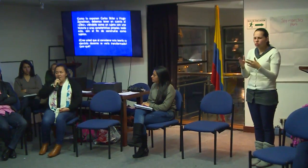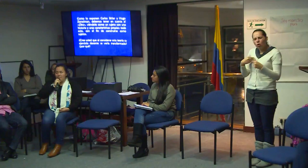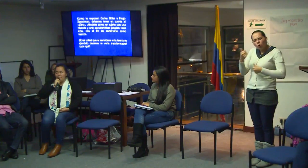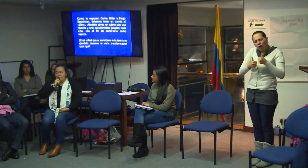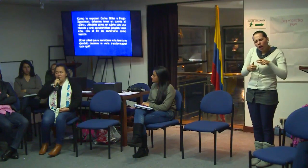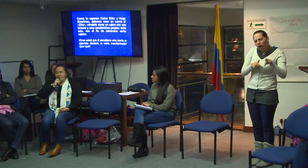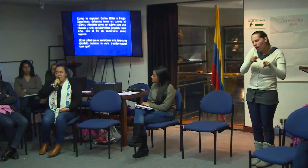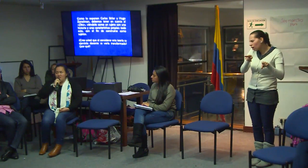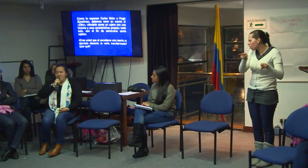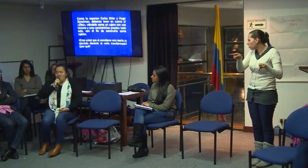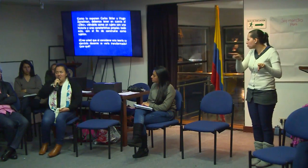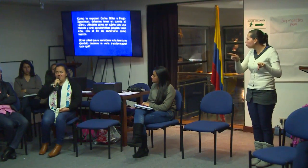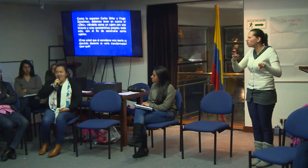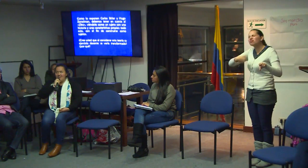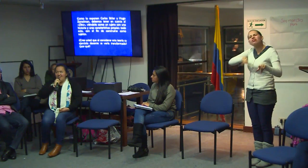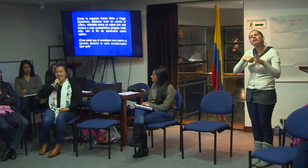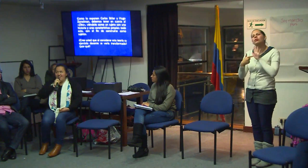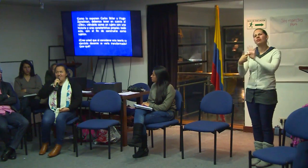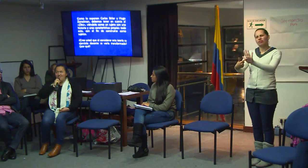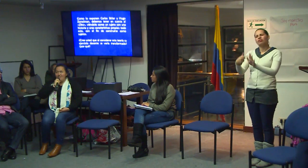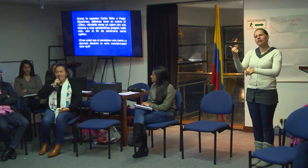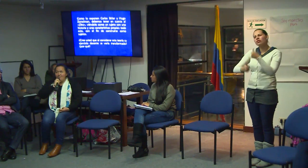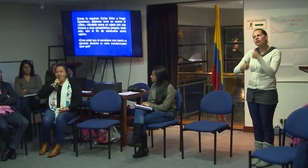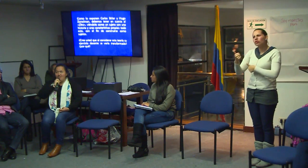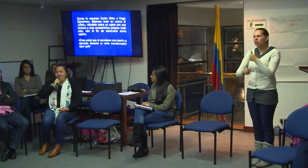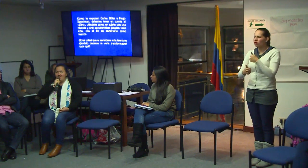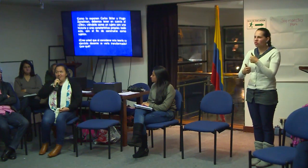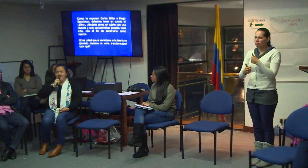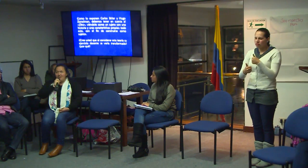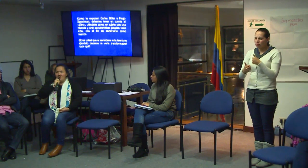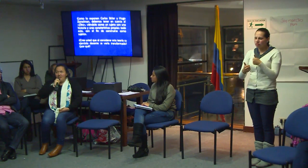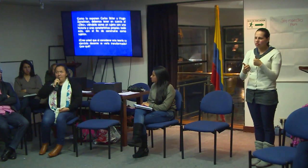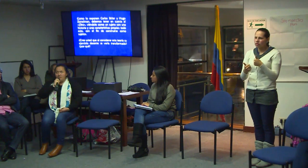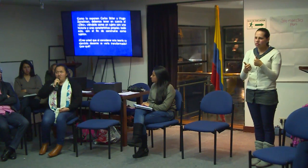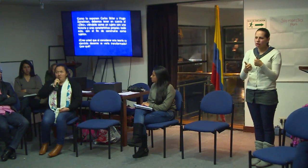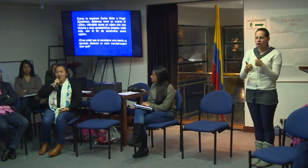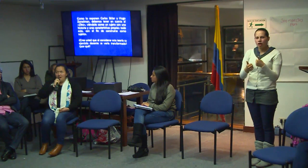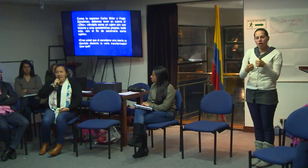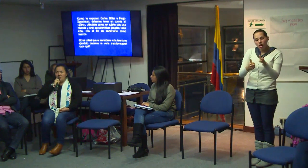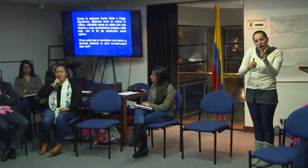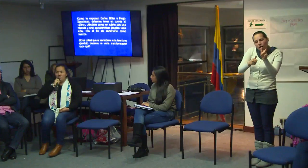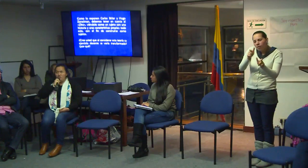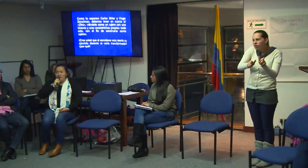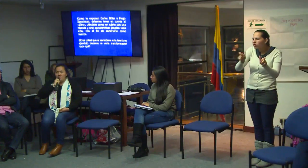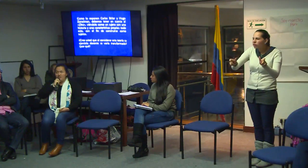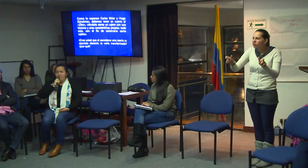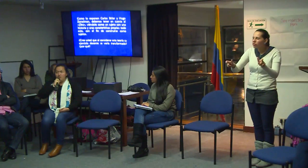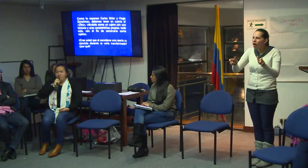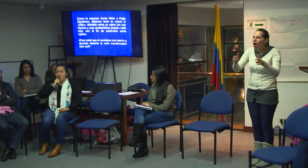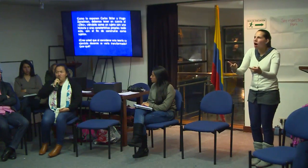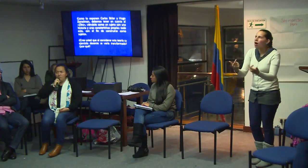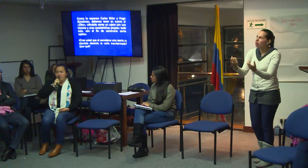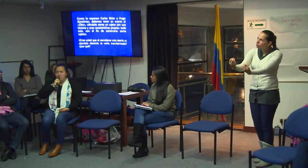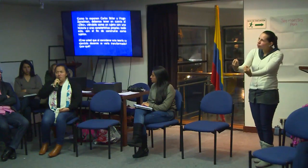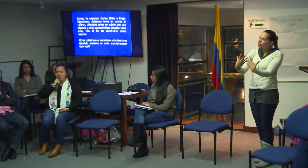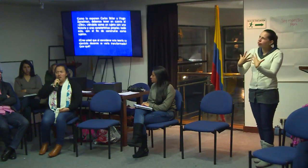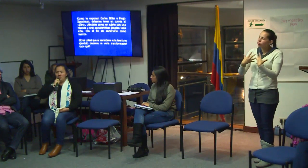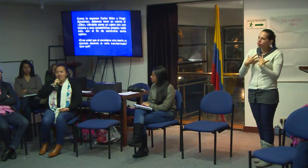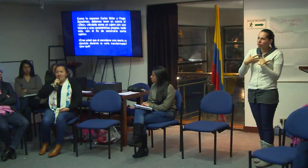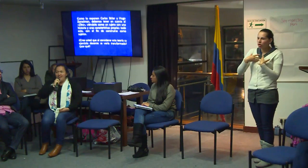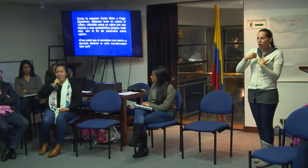sea. ¿Sí? ¿Qué recibe de mí la persona a la que yo le transmito un